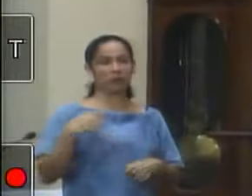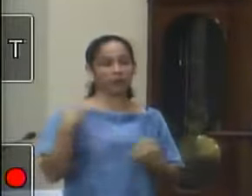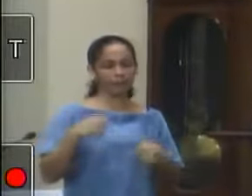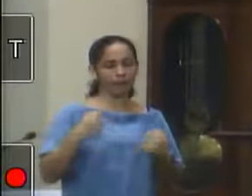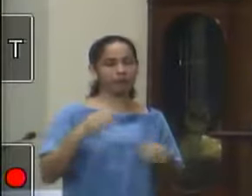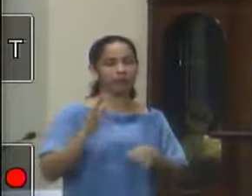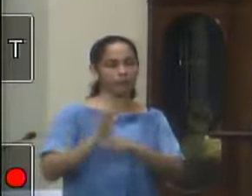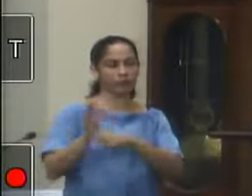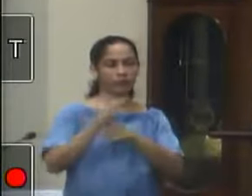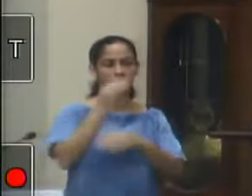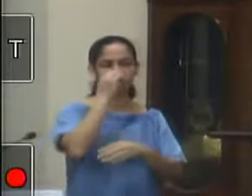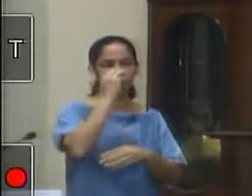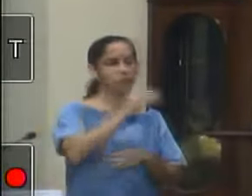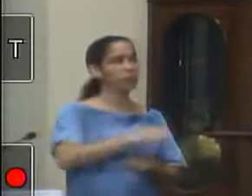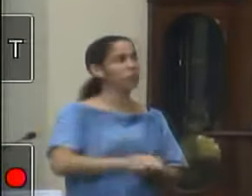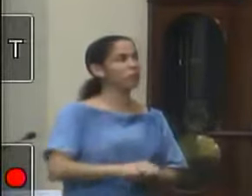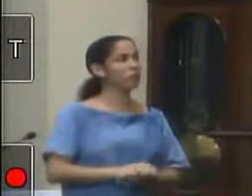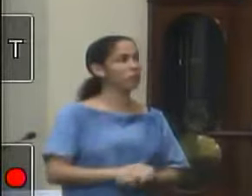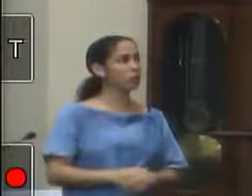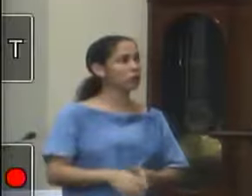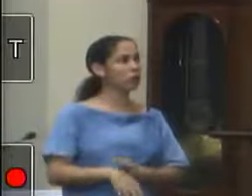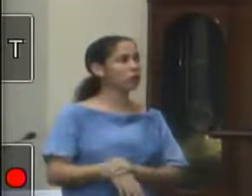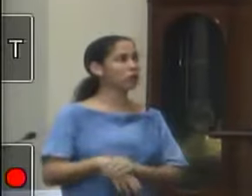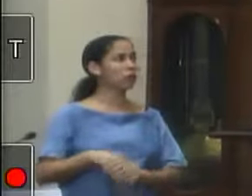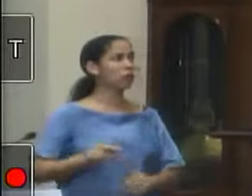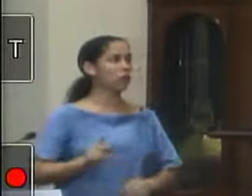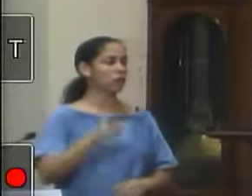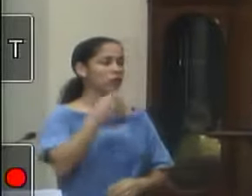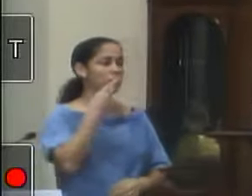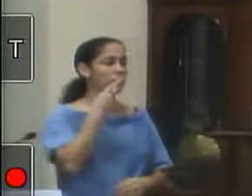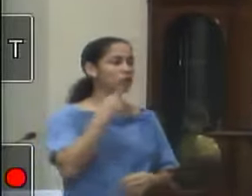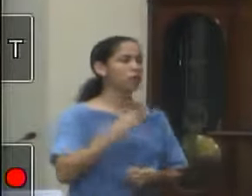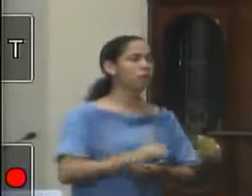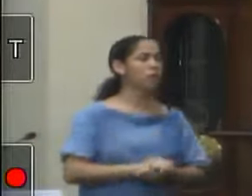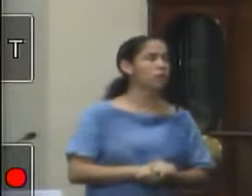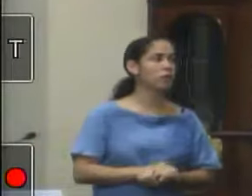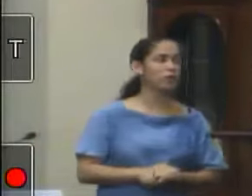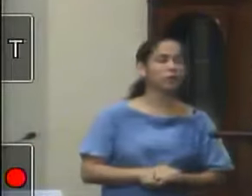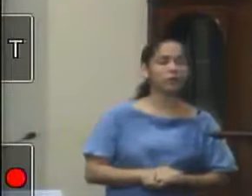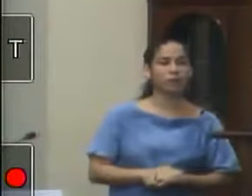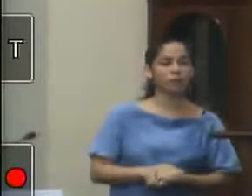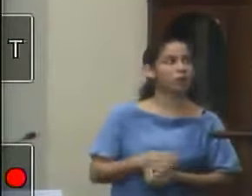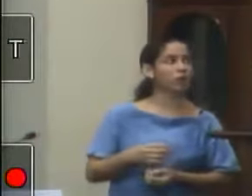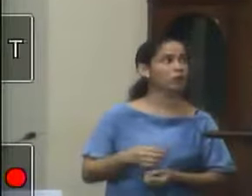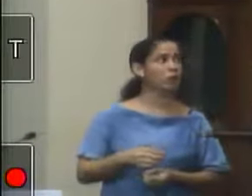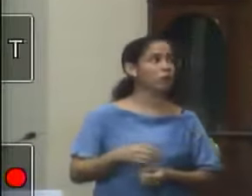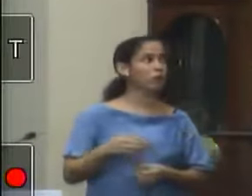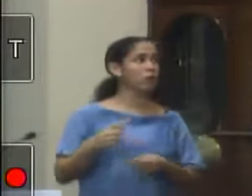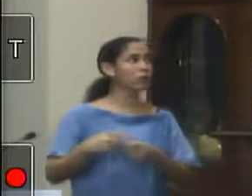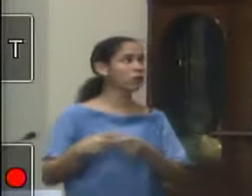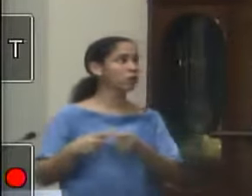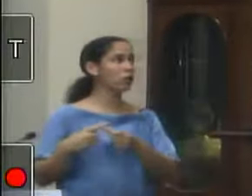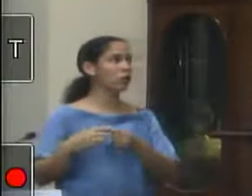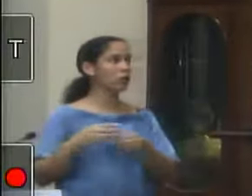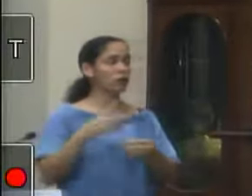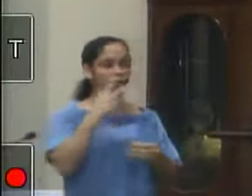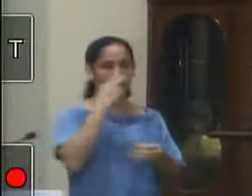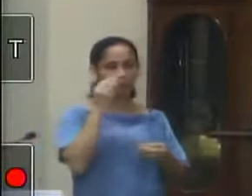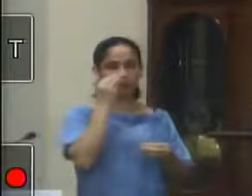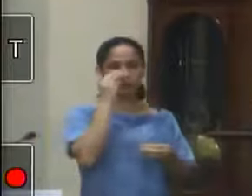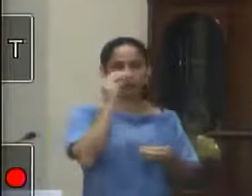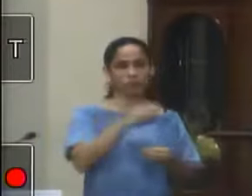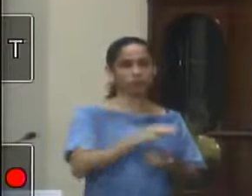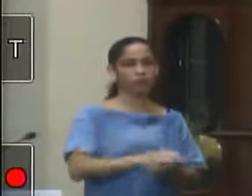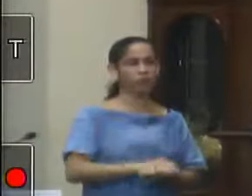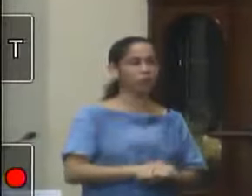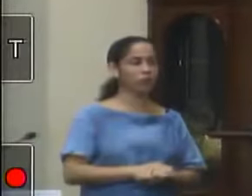bairro largado, um bairro, eu dizia o seguinte, que no período nosso de campanha, eu sempre falava que o bairro da Varginha era o bairro mais abandonado da nossa cidade.